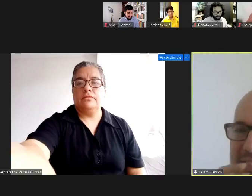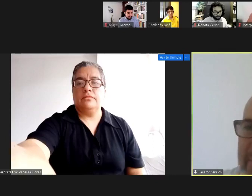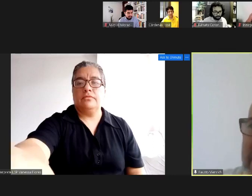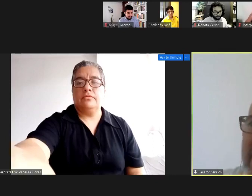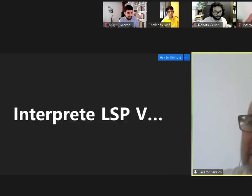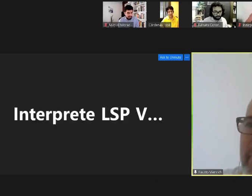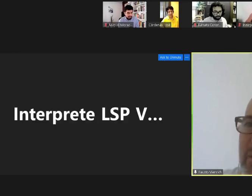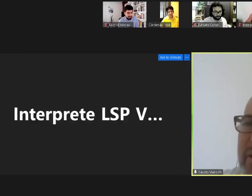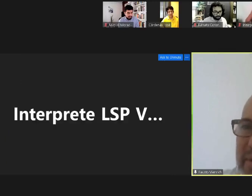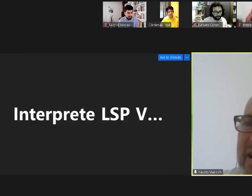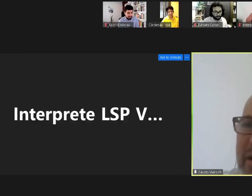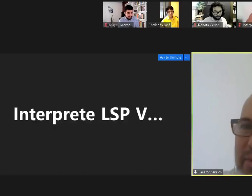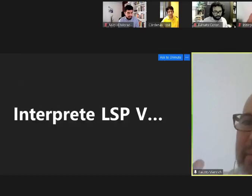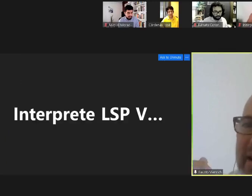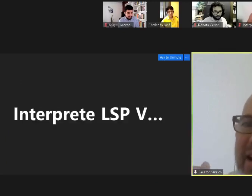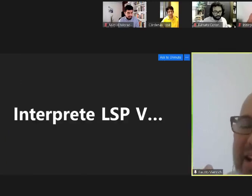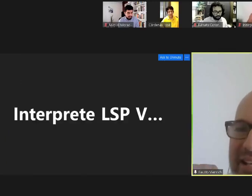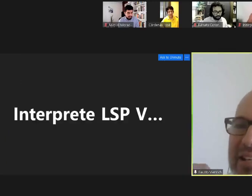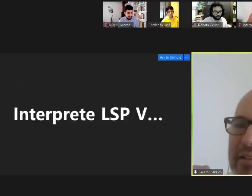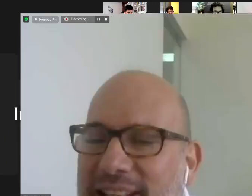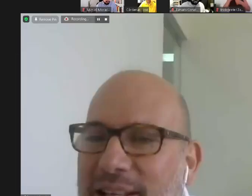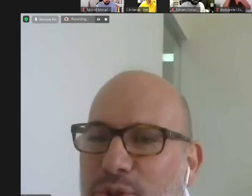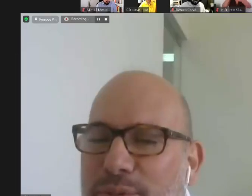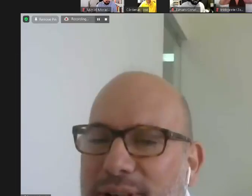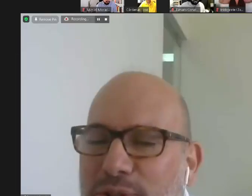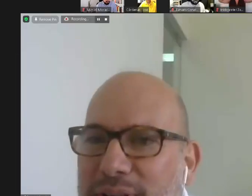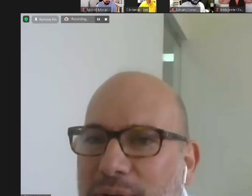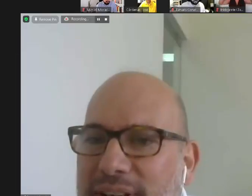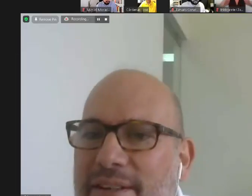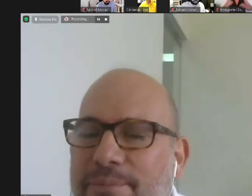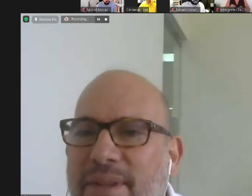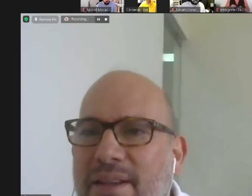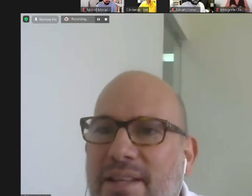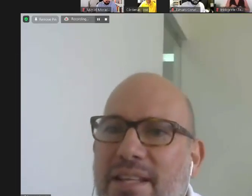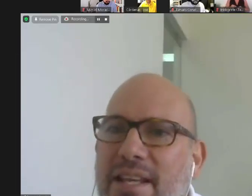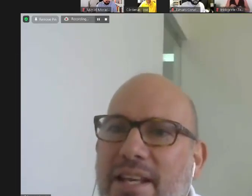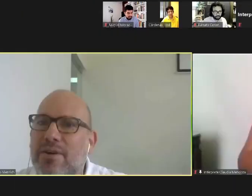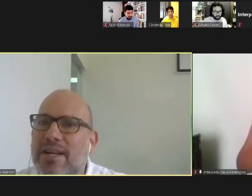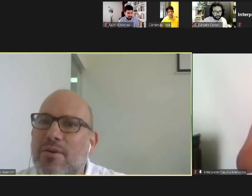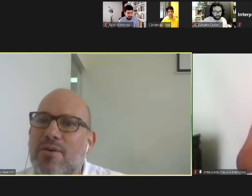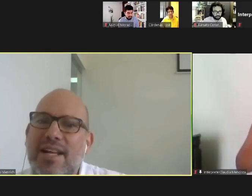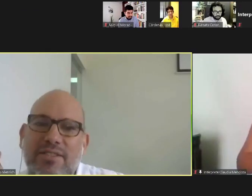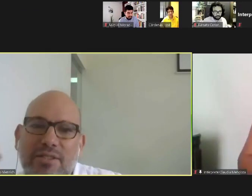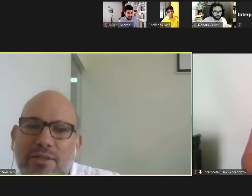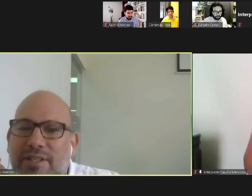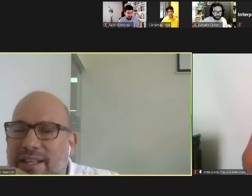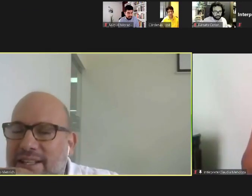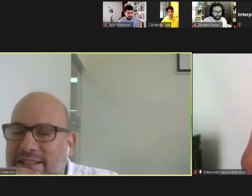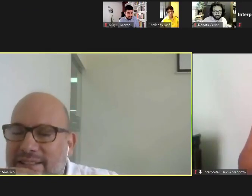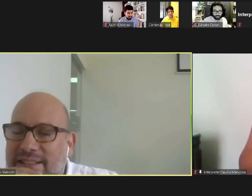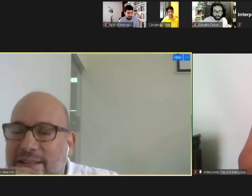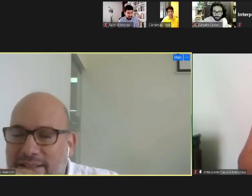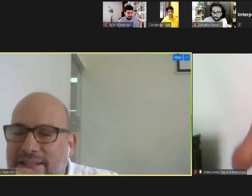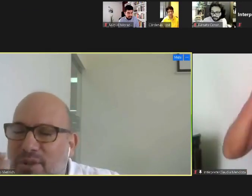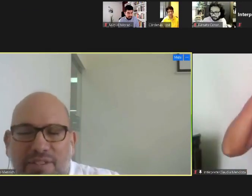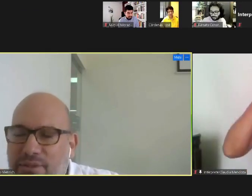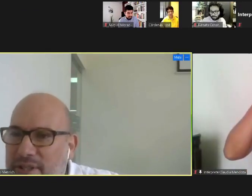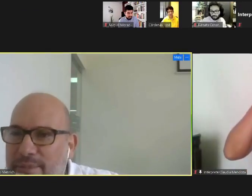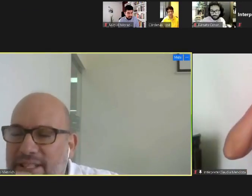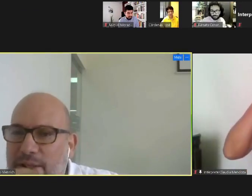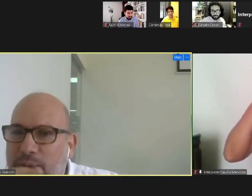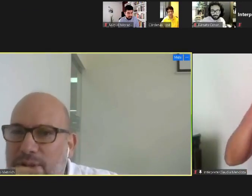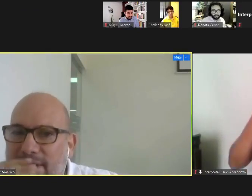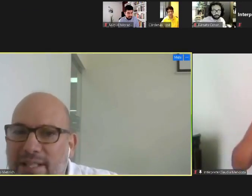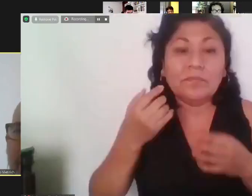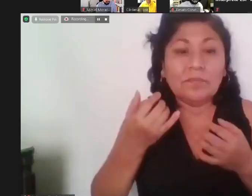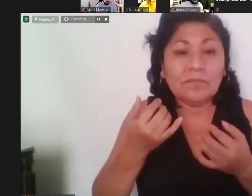una accesibilidad, pero todavía de alguna manera falta mucho espacio por recorrer, Y creo que con ocasión de esta, estamos